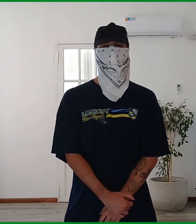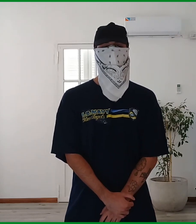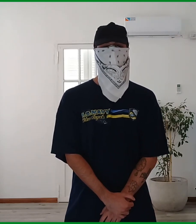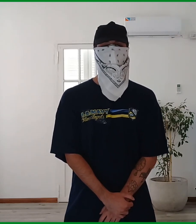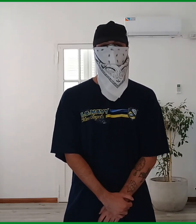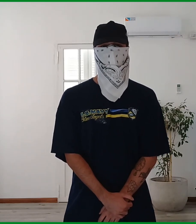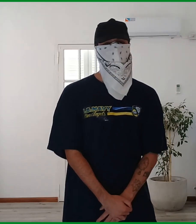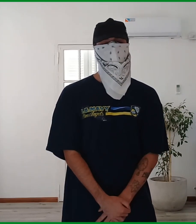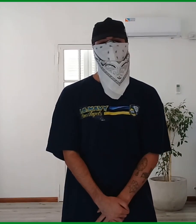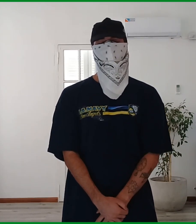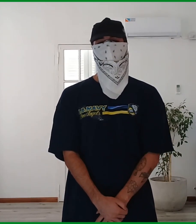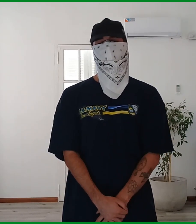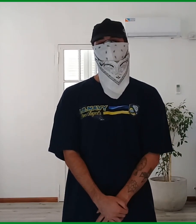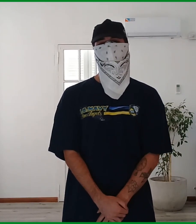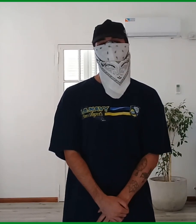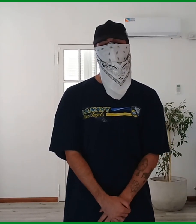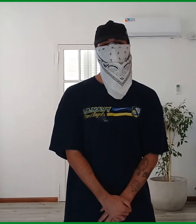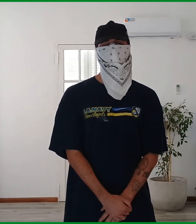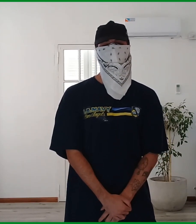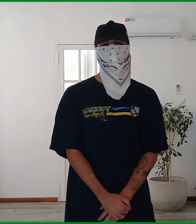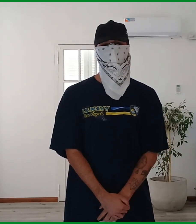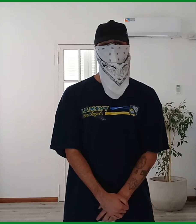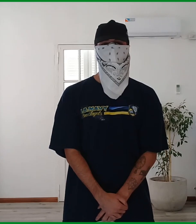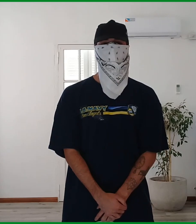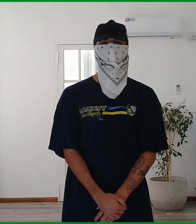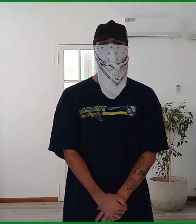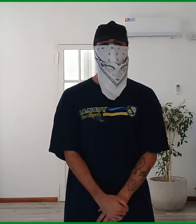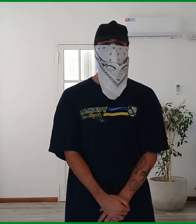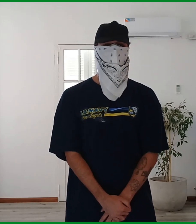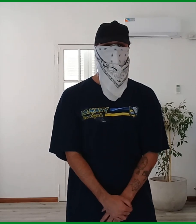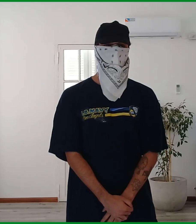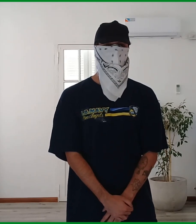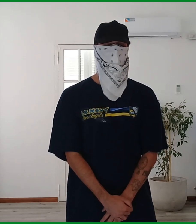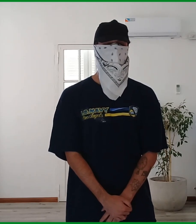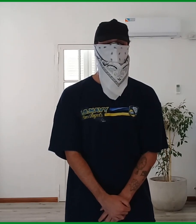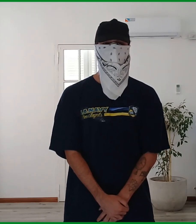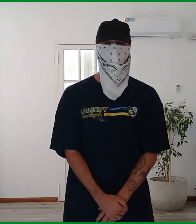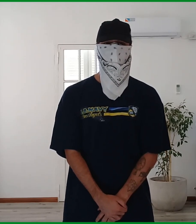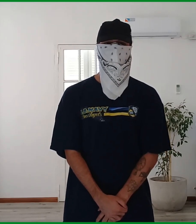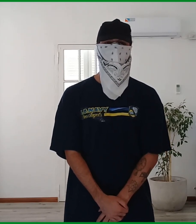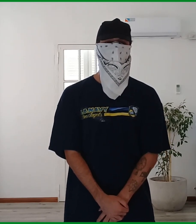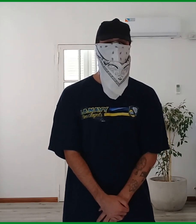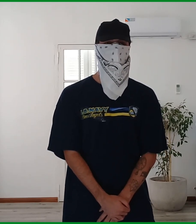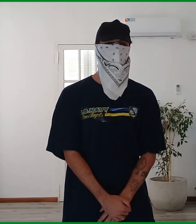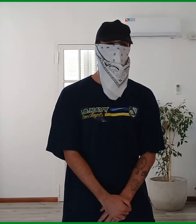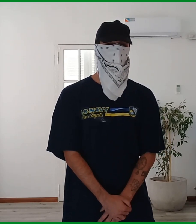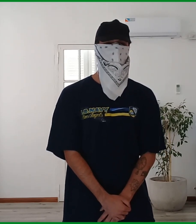muy sociable. Cuando empecé a grafitear, me sentí una persona